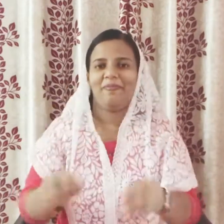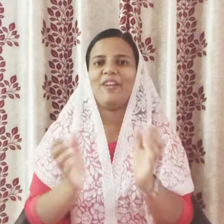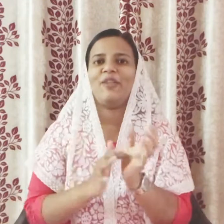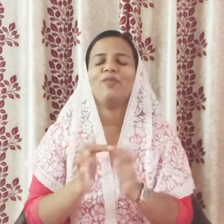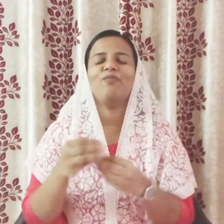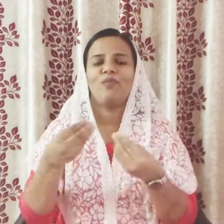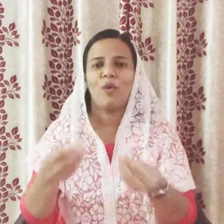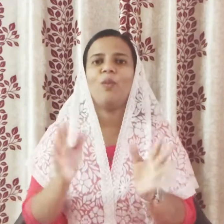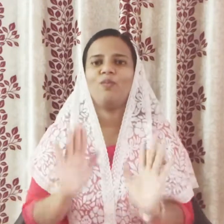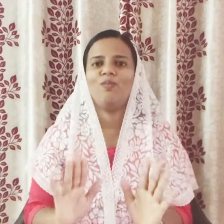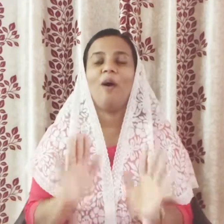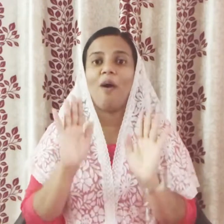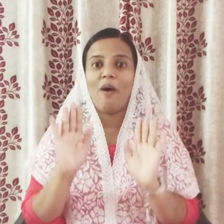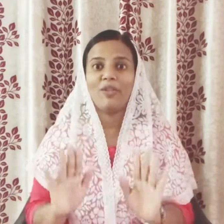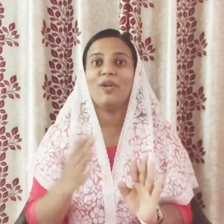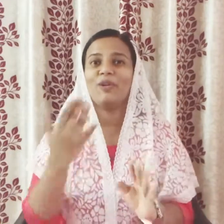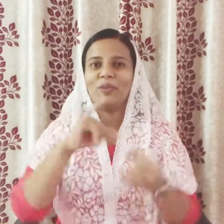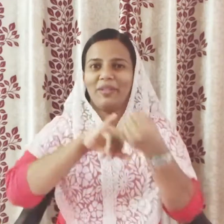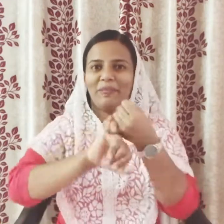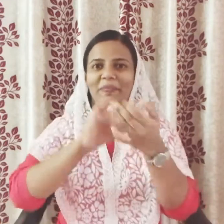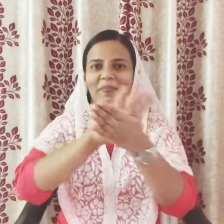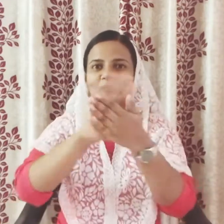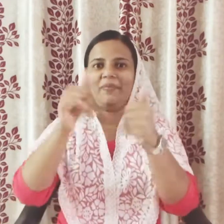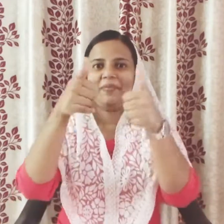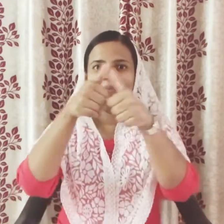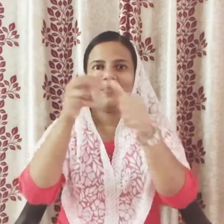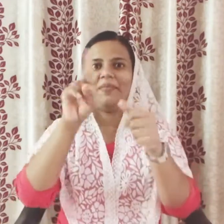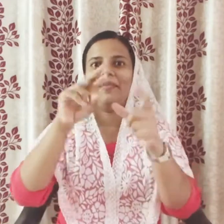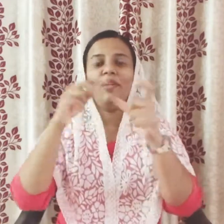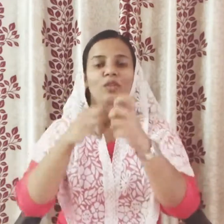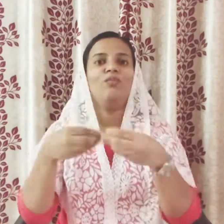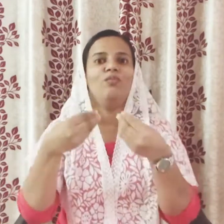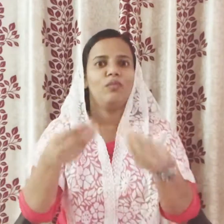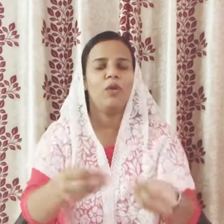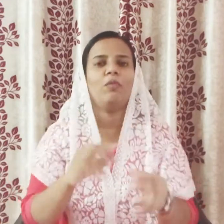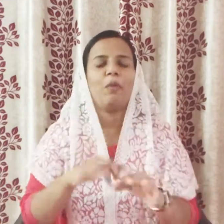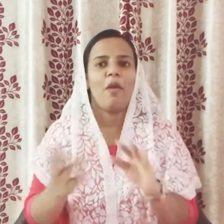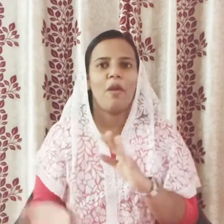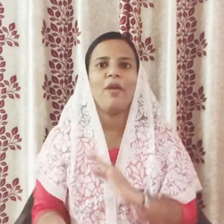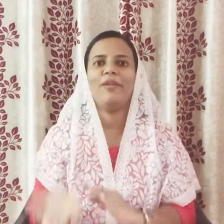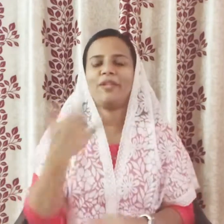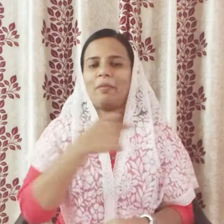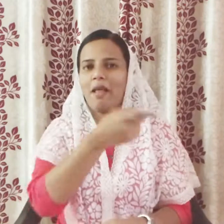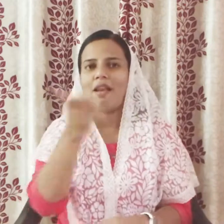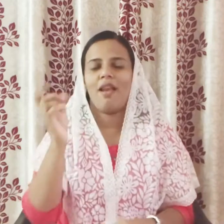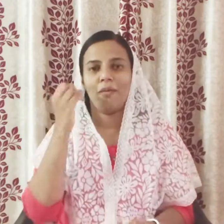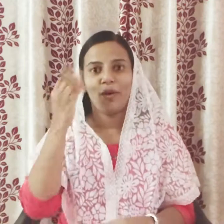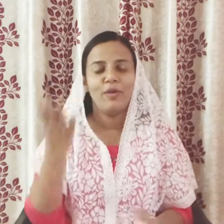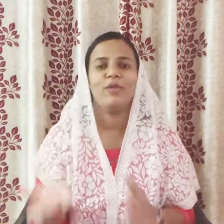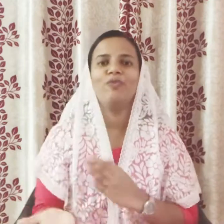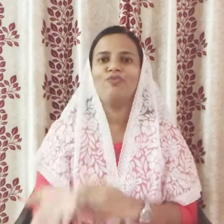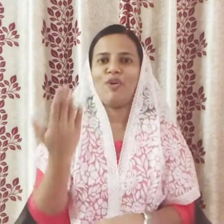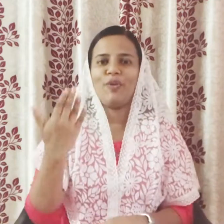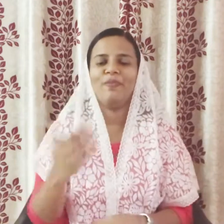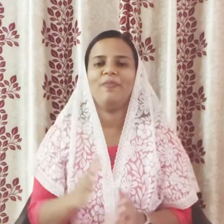എന്ന് തിരുവചനത്തിൽ പറഞ്ഞിരിക്കുന്നത് പോലെ അതിൻ്റെ ഓഹരി പ്രാപിപ്പാൻ പ്രിയപ്പെട്ടവരെ നമ്മളെല്ലാം എഴുന്നേറ്റ് വരും. അതുകൊണ്ട് ഓഹരിക്കുള്ള